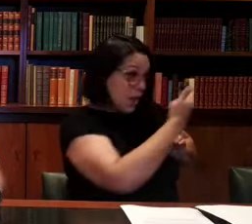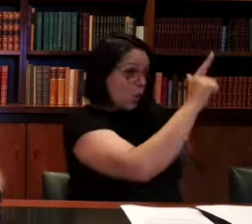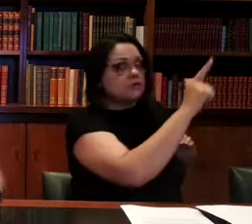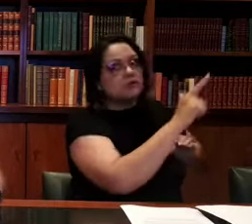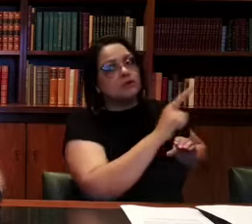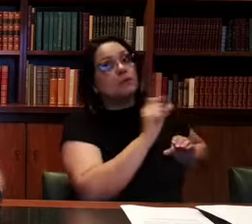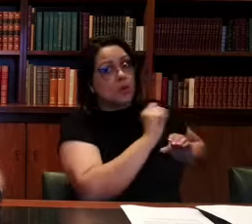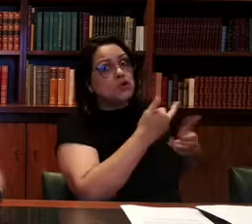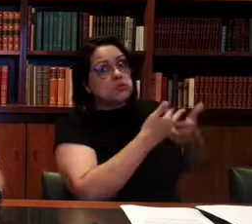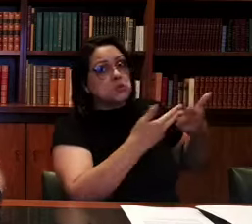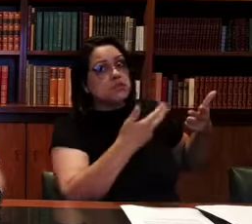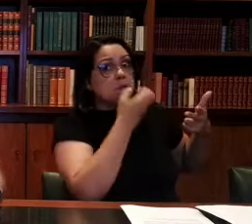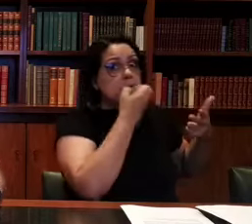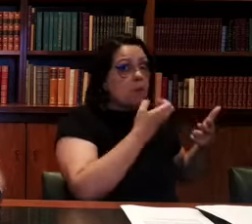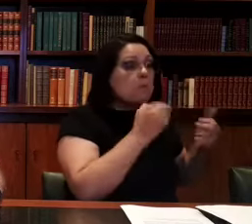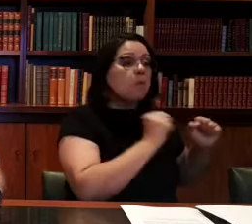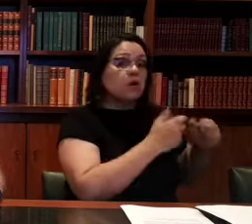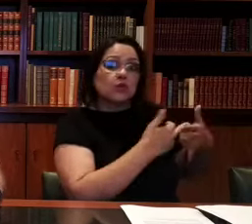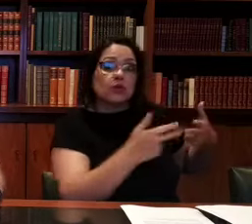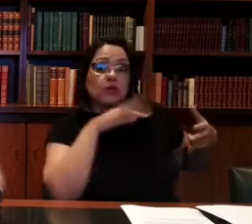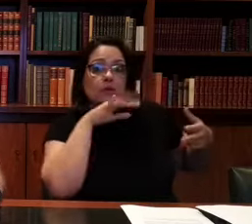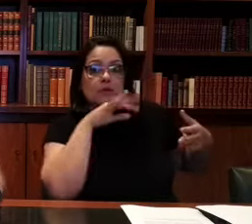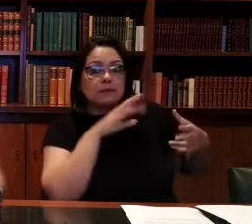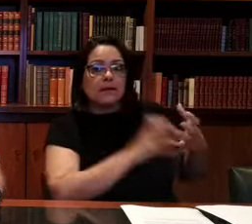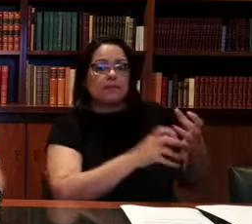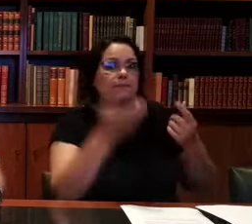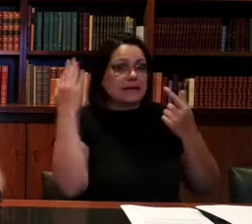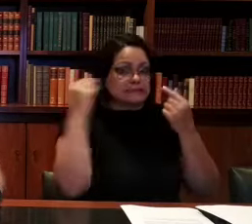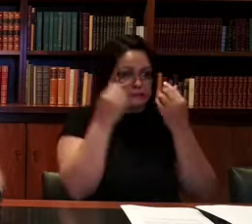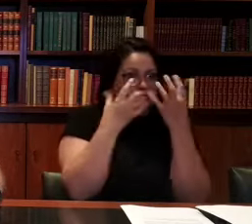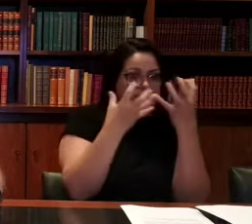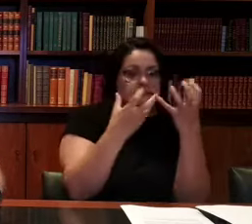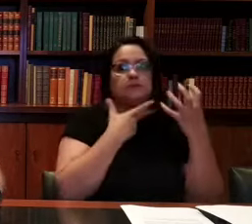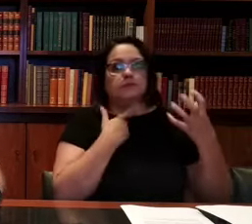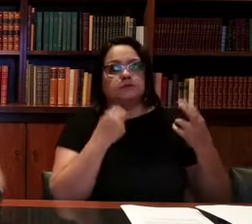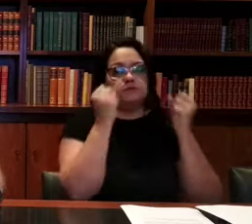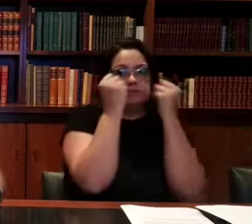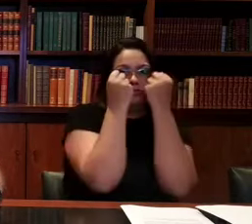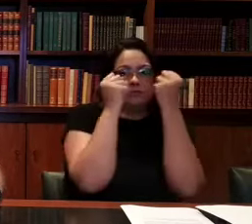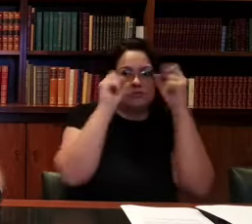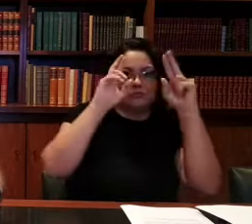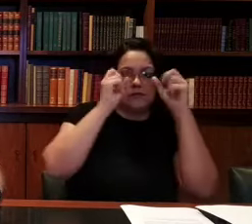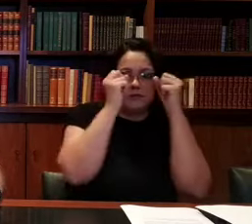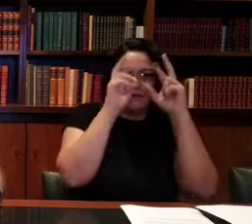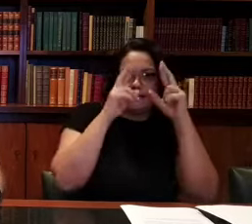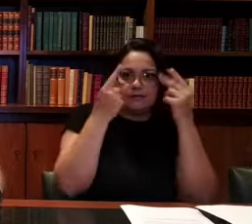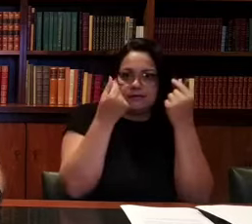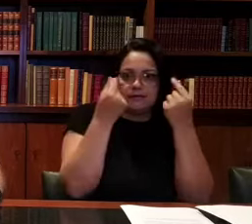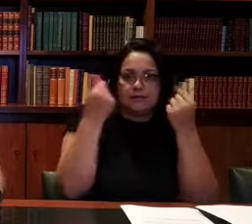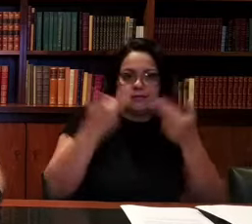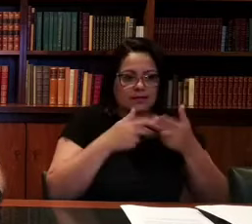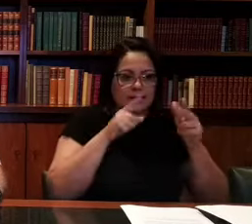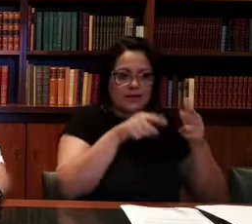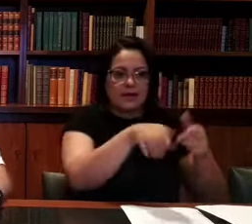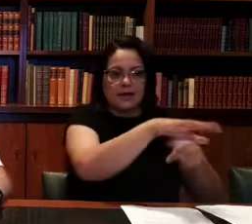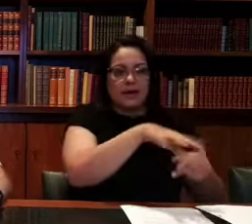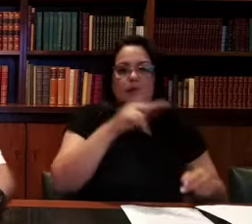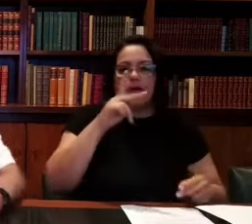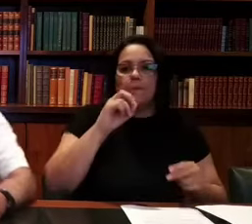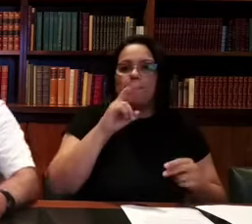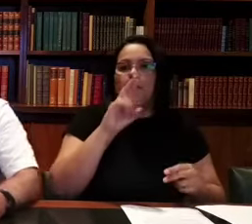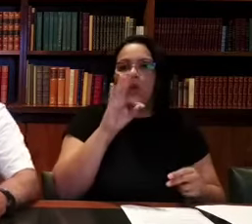e ruim mas parece tem de vir sacana que existia algum tempo em cima do porto de Santos em especial não